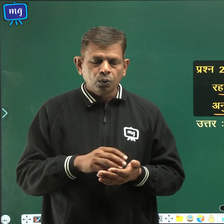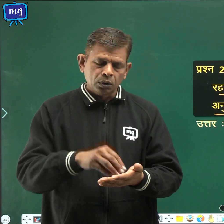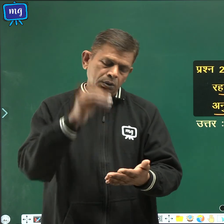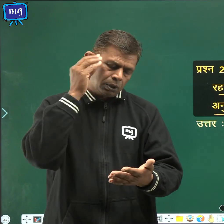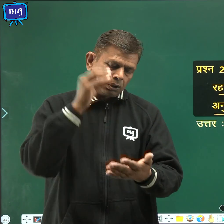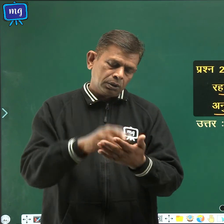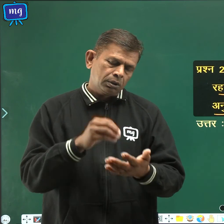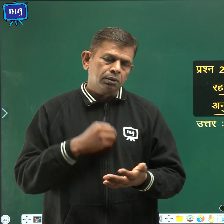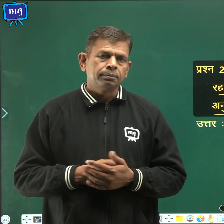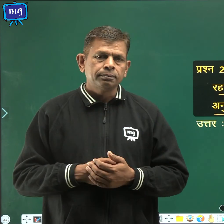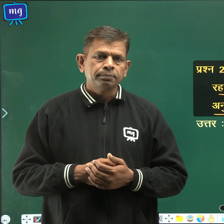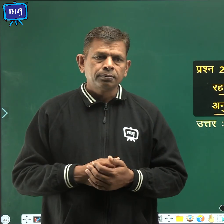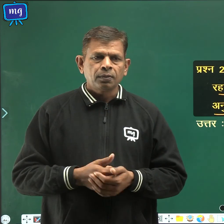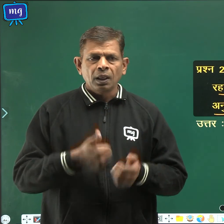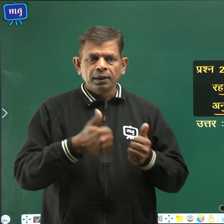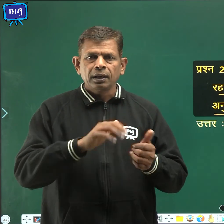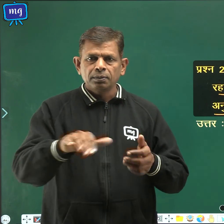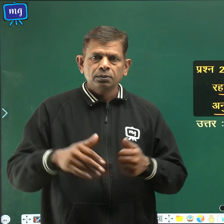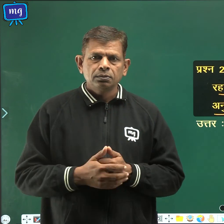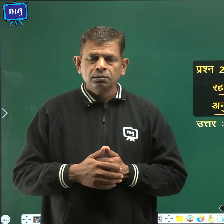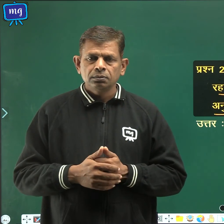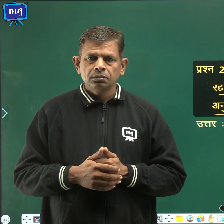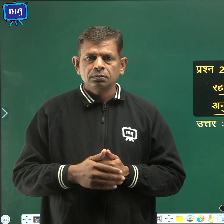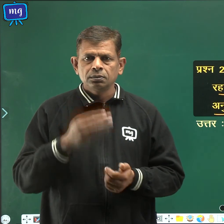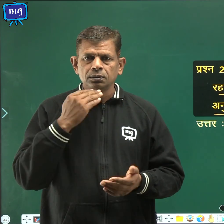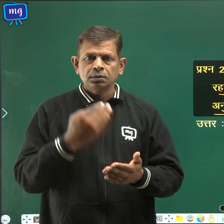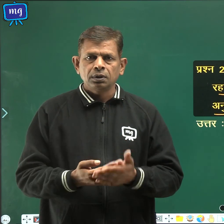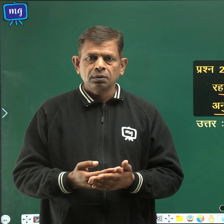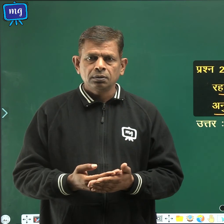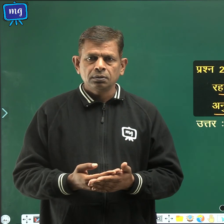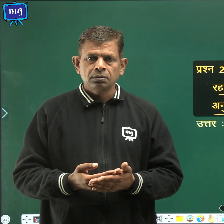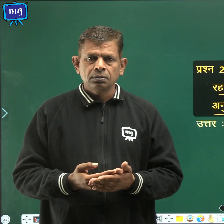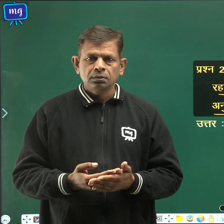और याद करना। ठीक है बच्चों, धन्यवाद।